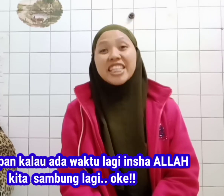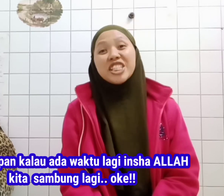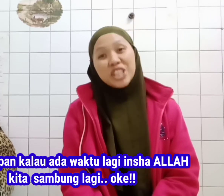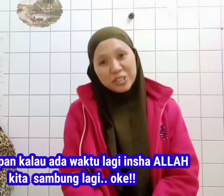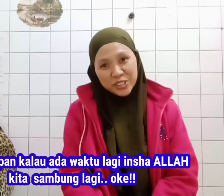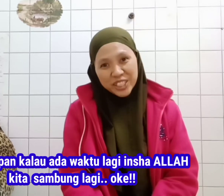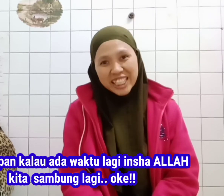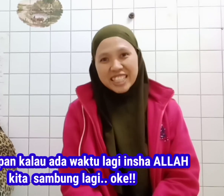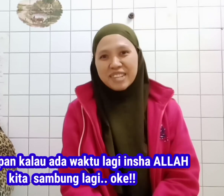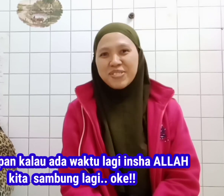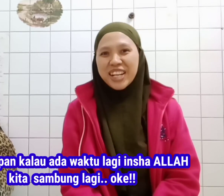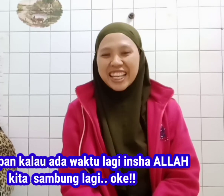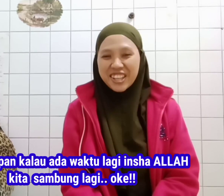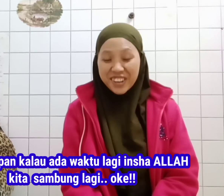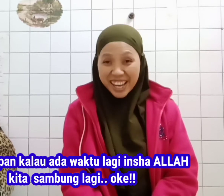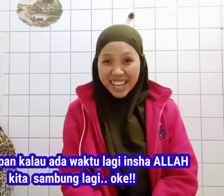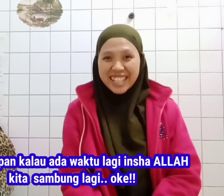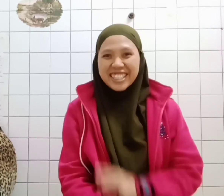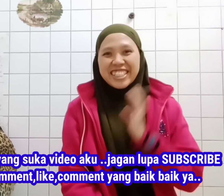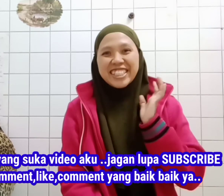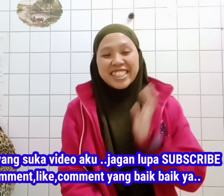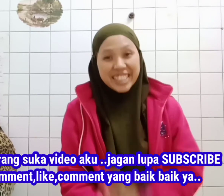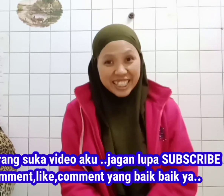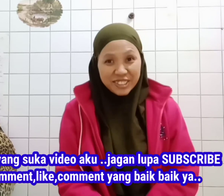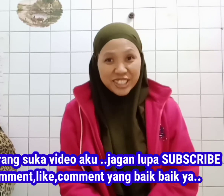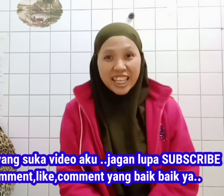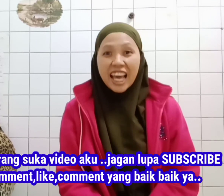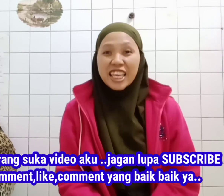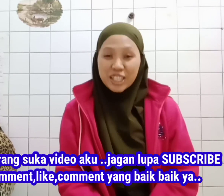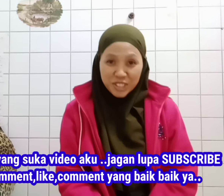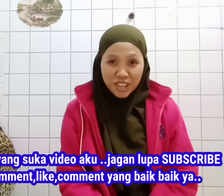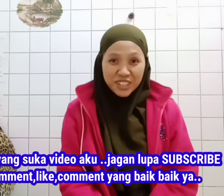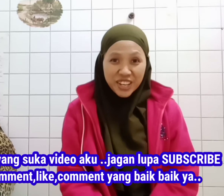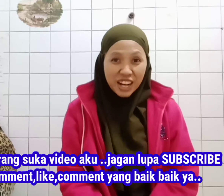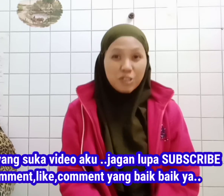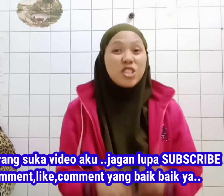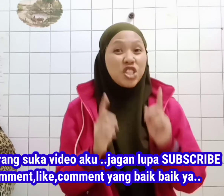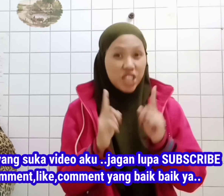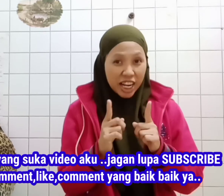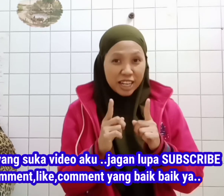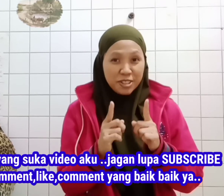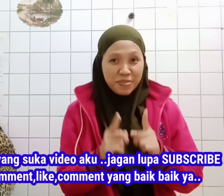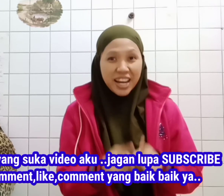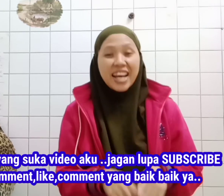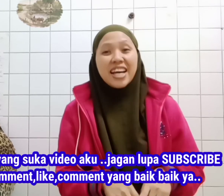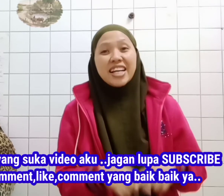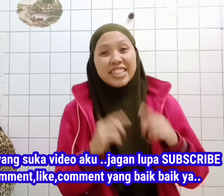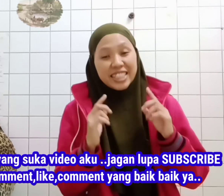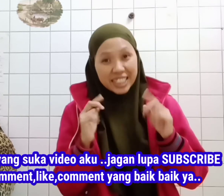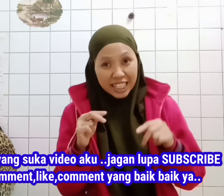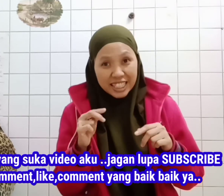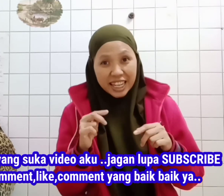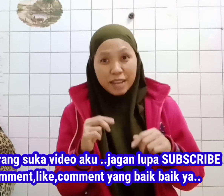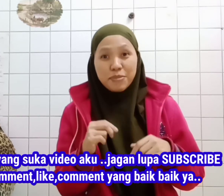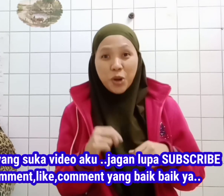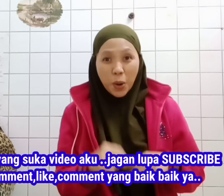insya Allah kita sambung lagi, oke? Terus yang suka video aku, jangan lupa subscribe,